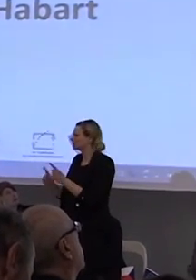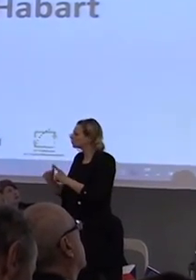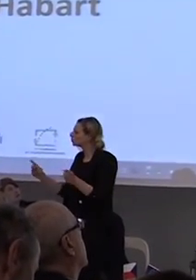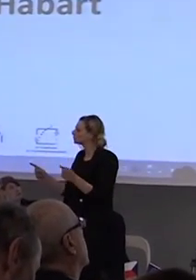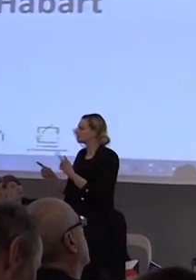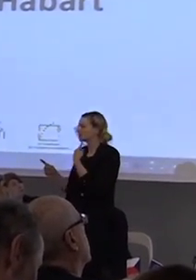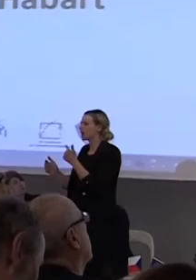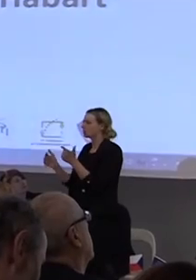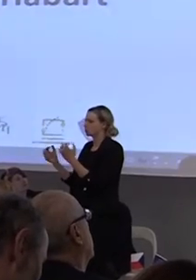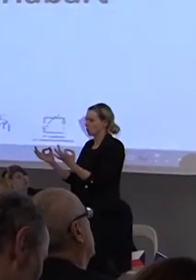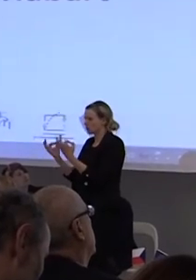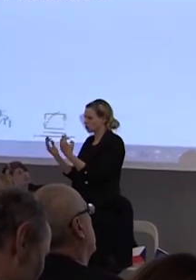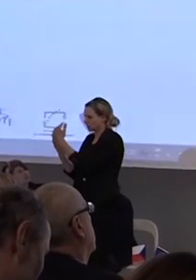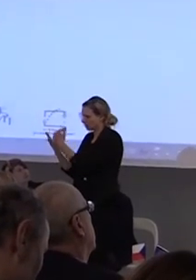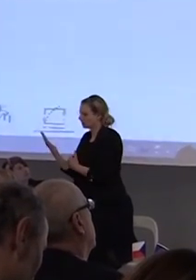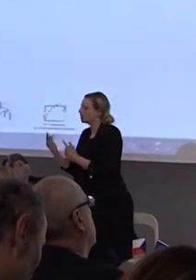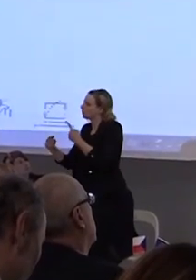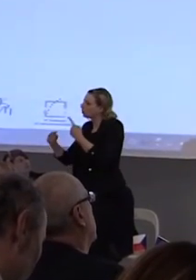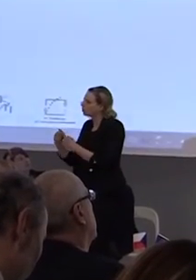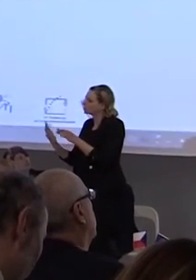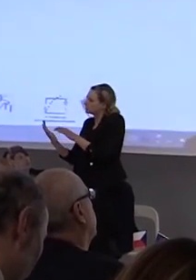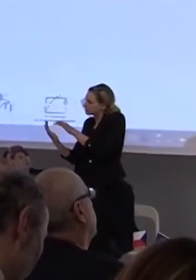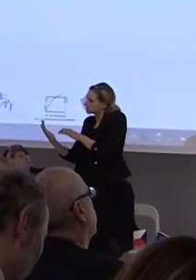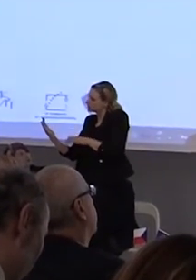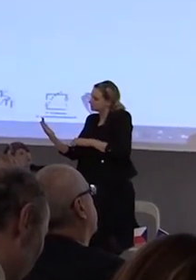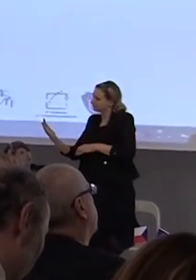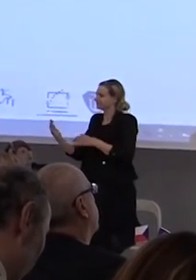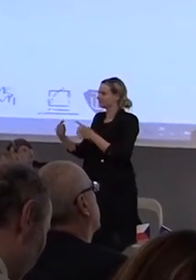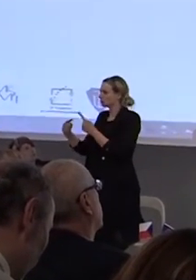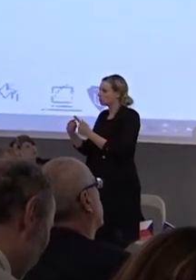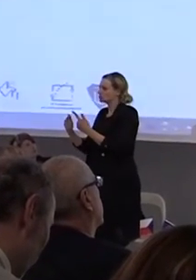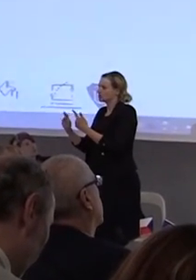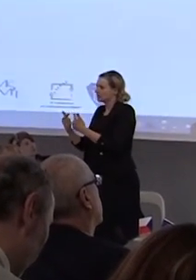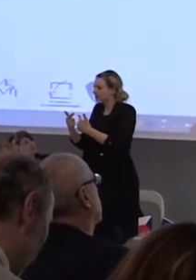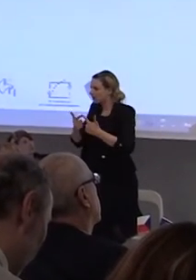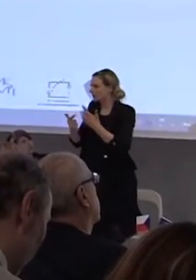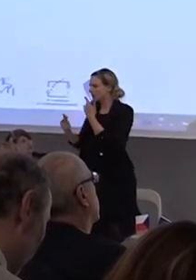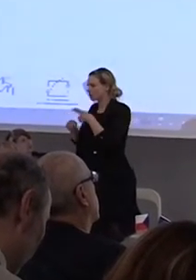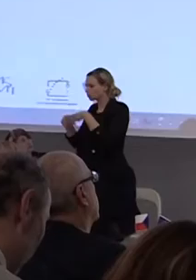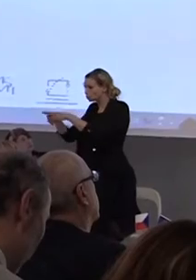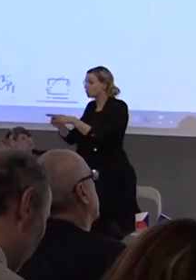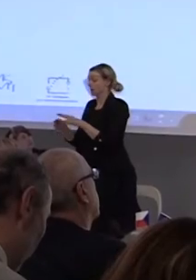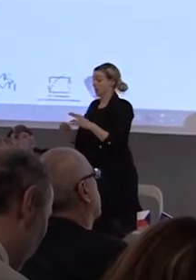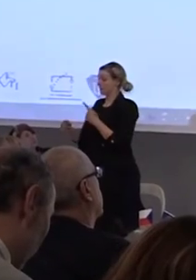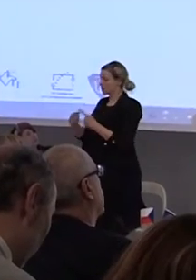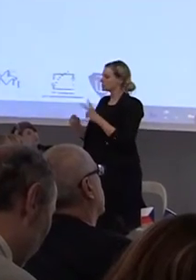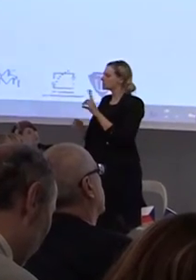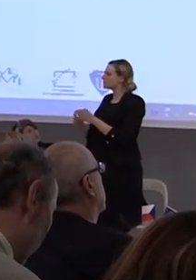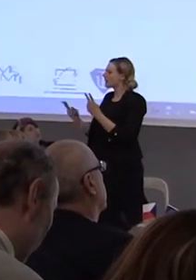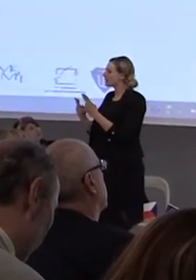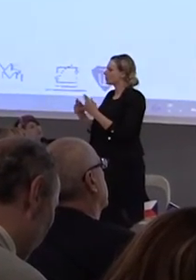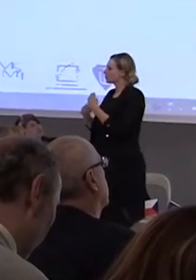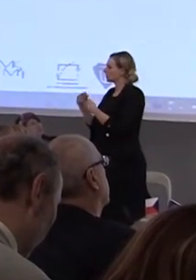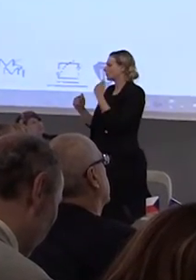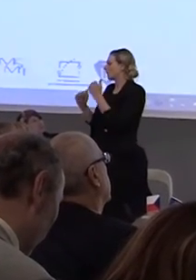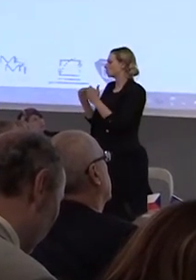opatření a rovnou ta opatření jsou dělena do 5 stupňů nebo až do 5 stupňů podpory dle